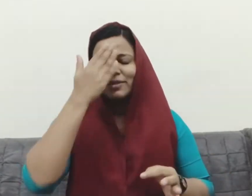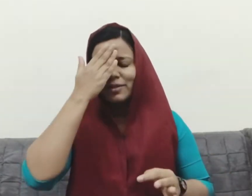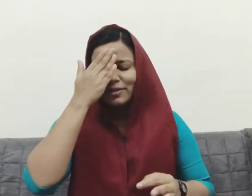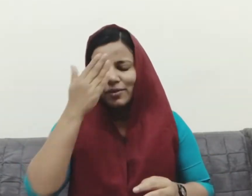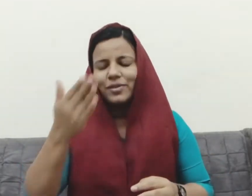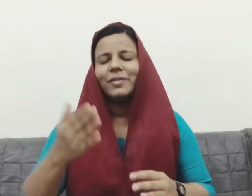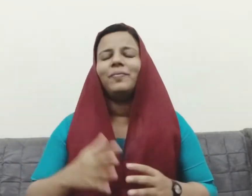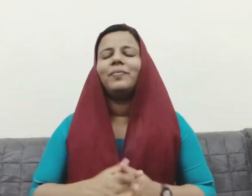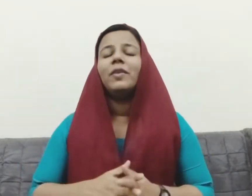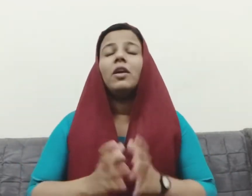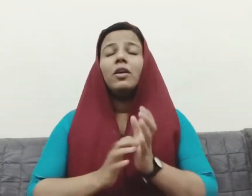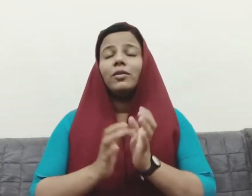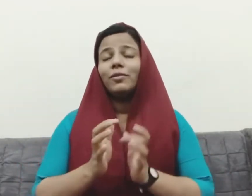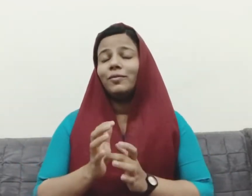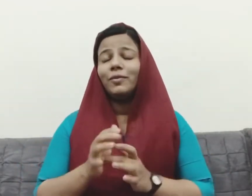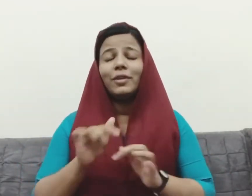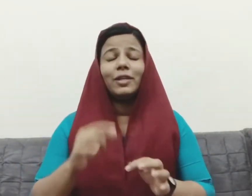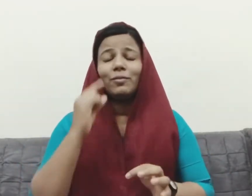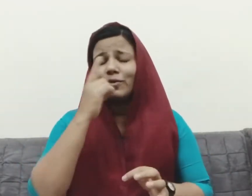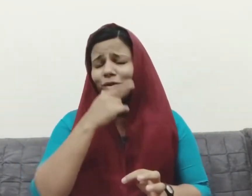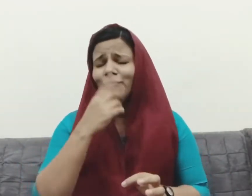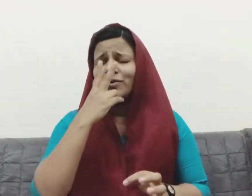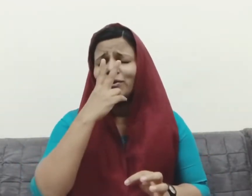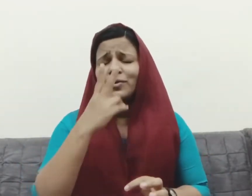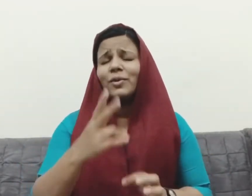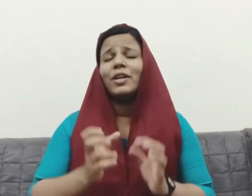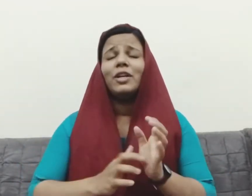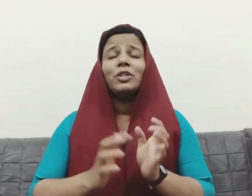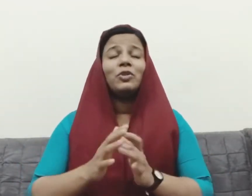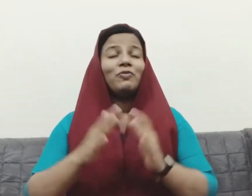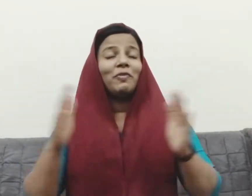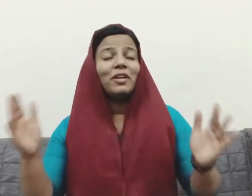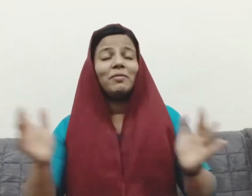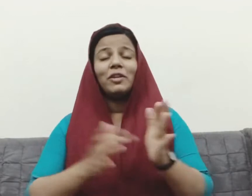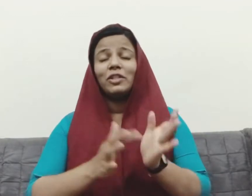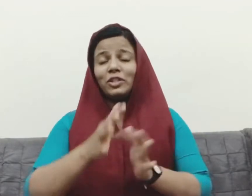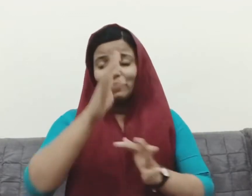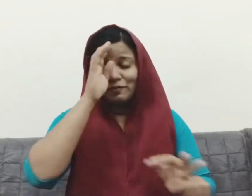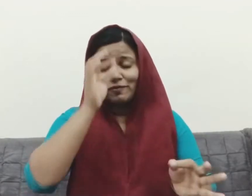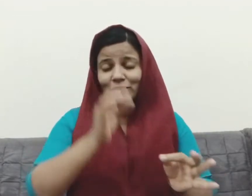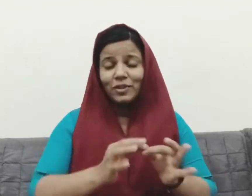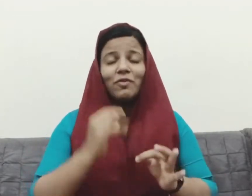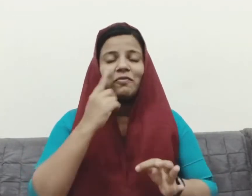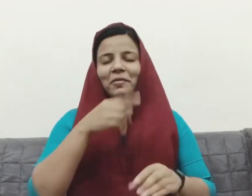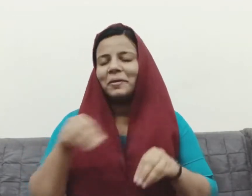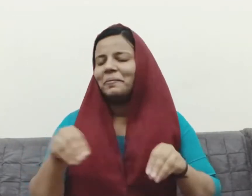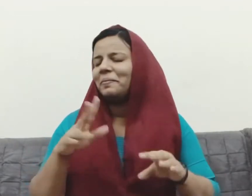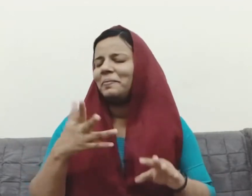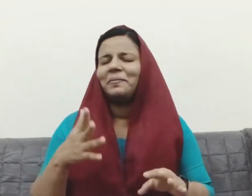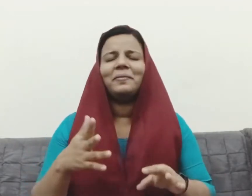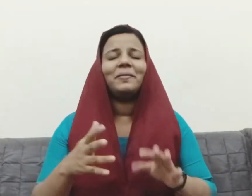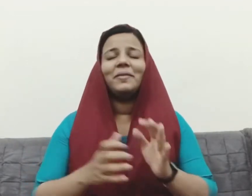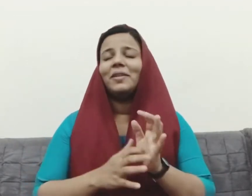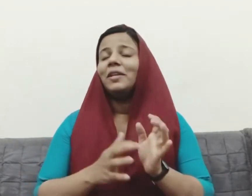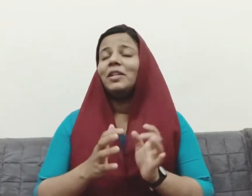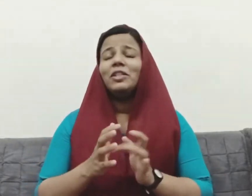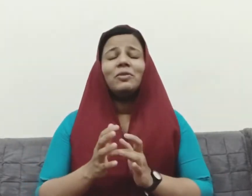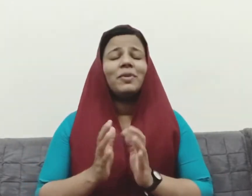സ്തോത്രം. അപ്പോൾ ഈ പ്രഭാതത്തിൽ ഞങ്ങൾ അങ്ങയുടെ പൊന്മുഖത്തേക്ക് നോക്കുക. അങ്ങ് വലിയവനും അങ്ങ് വിശ്വസ്തനും വാക്കുമാറാത്തവനുമാകിയാൽ സ്തോത്രം. ആമേൻ.